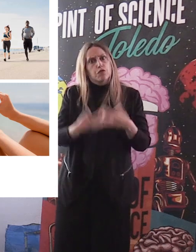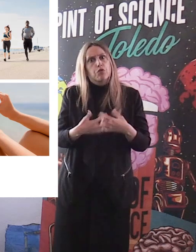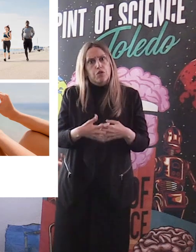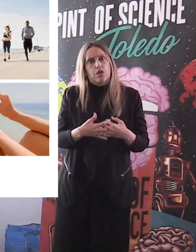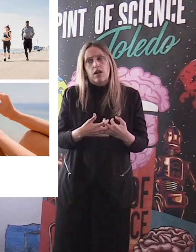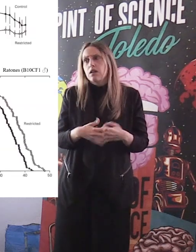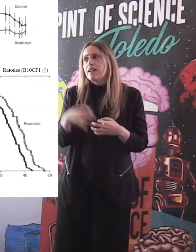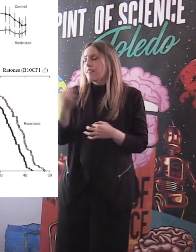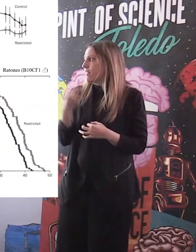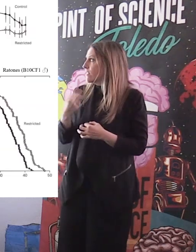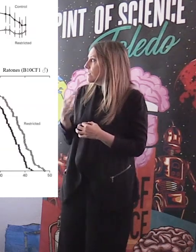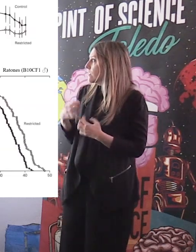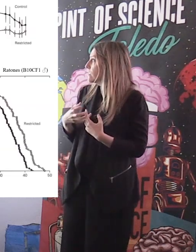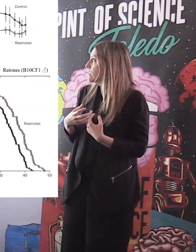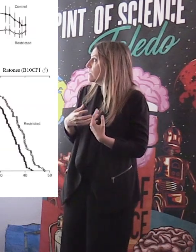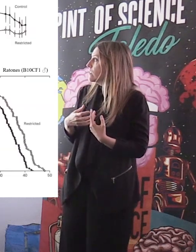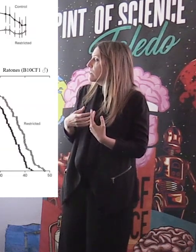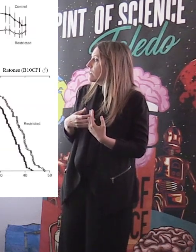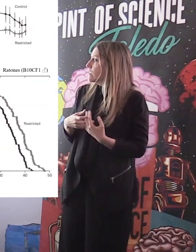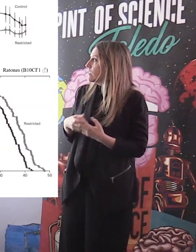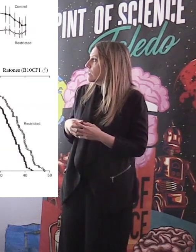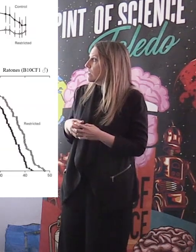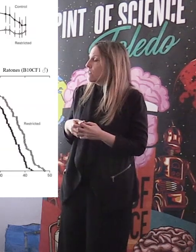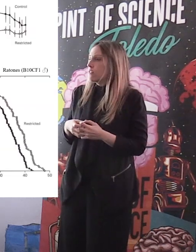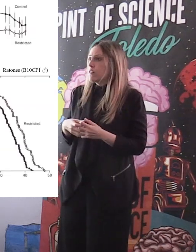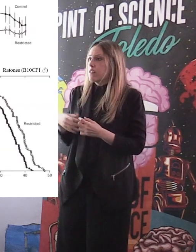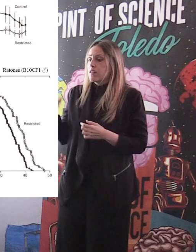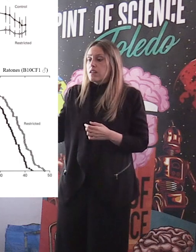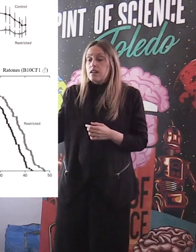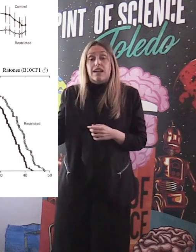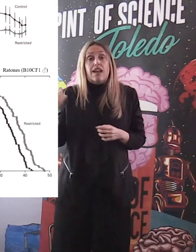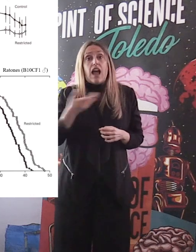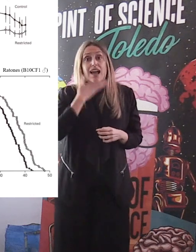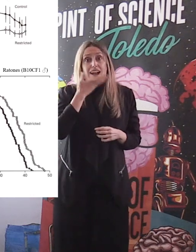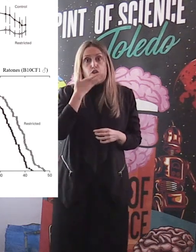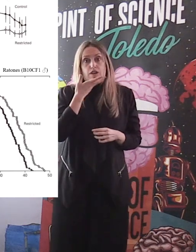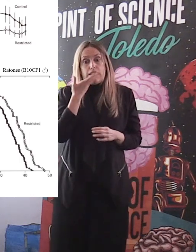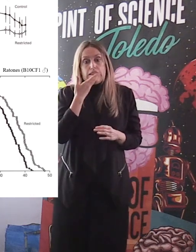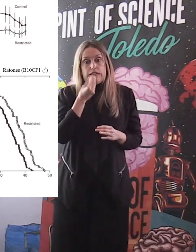esto es, desgraciadamente, la restricción calórica.